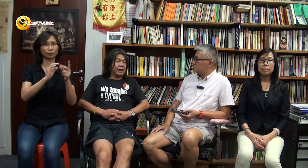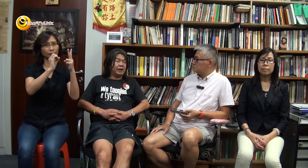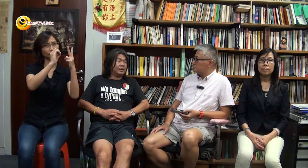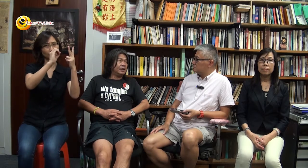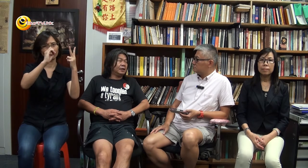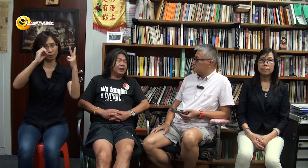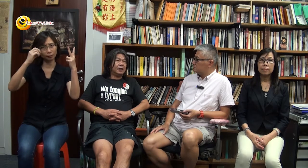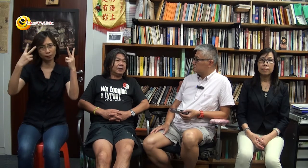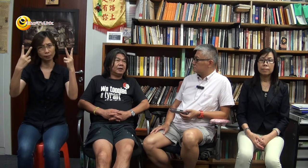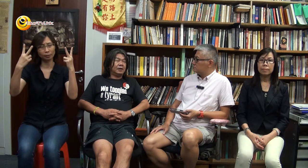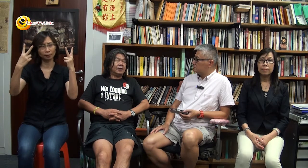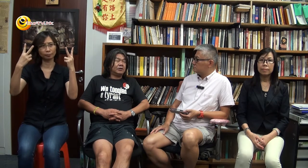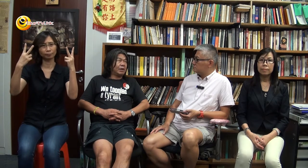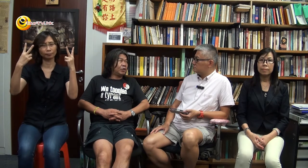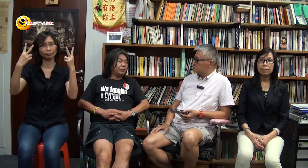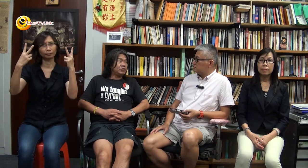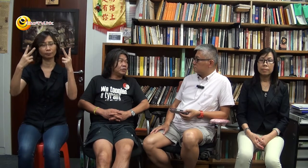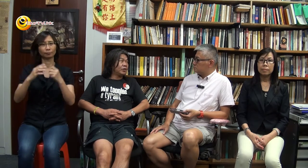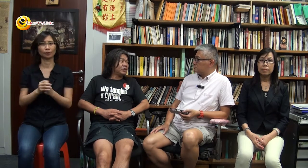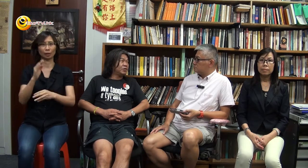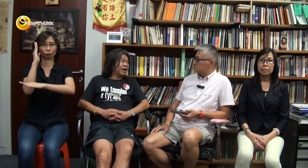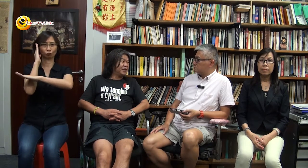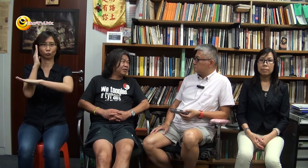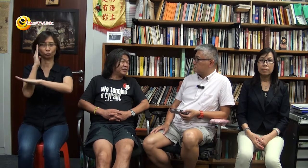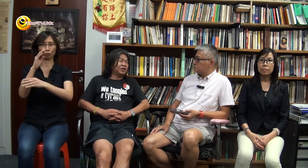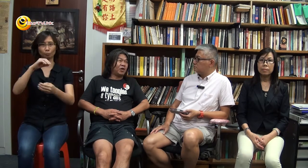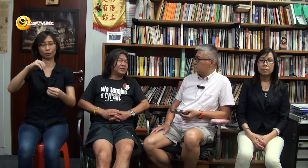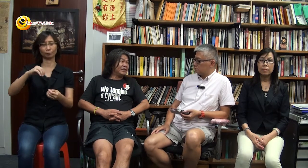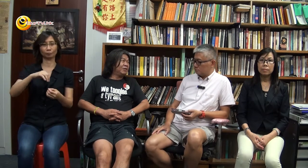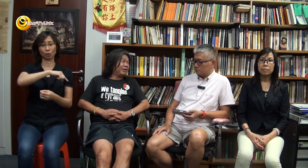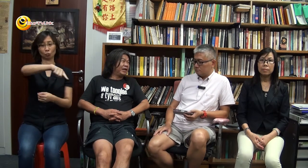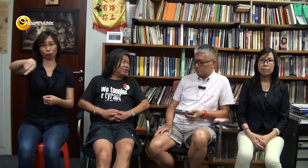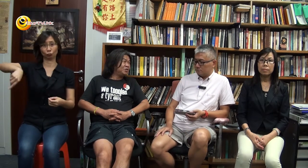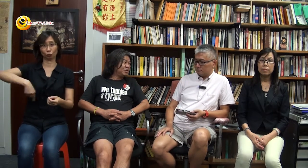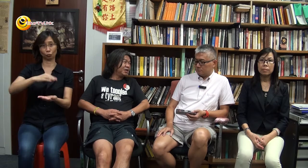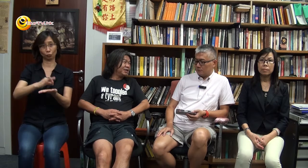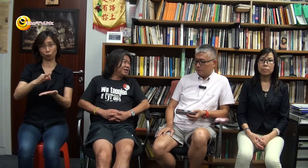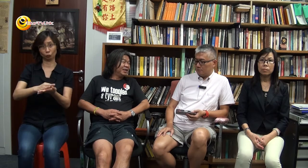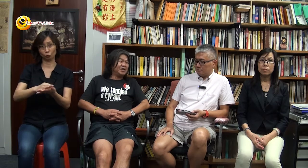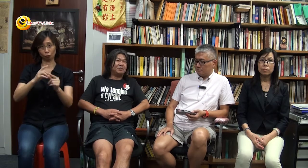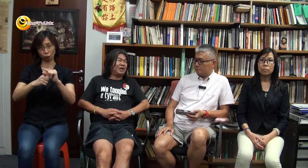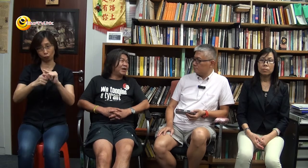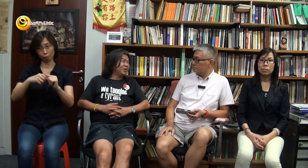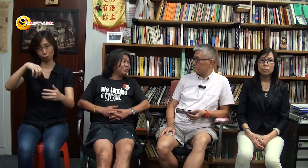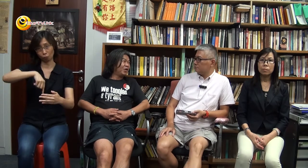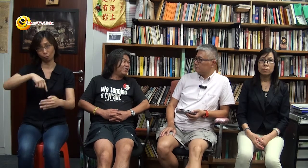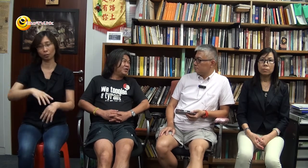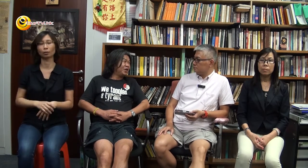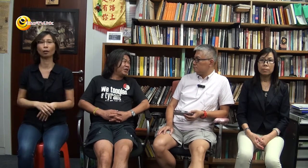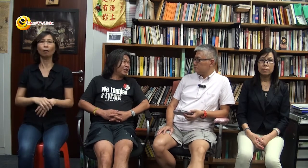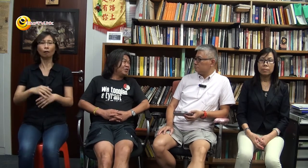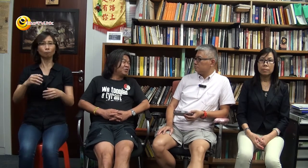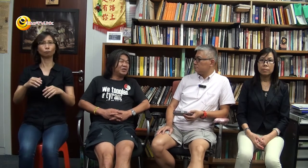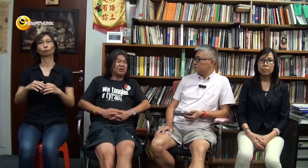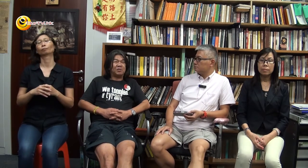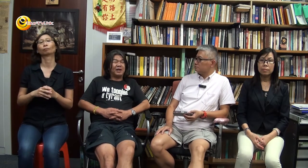2012年嘅超級區議會選舉的中間嚟喎，即係當時以為李慧瓊會輸嘅喎，所以俾翻個安慰獎